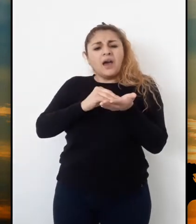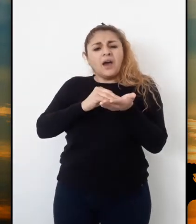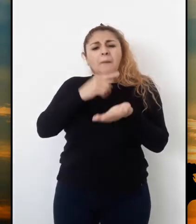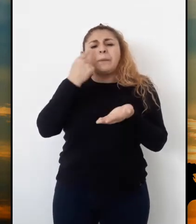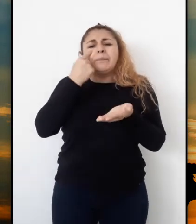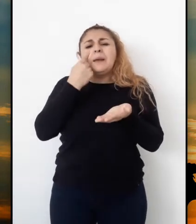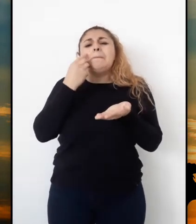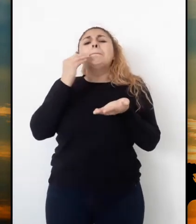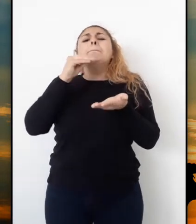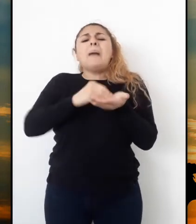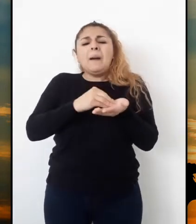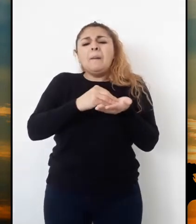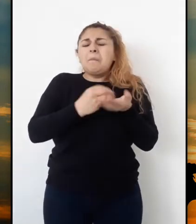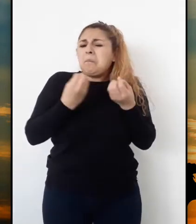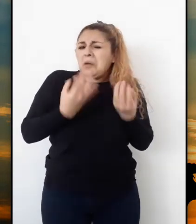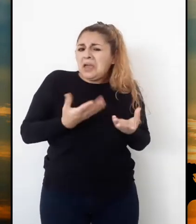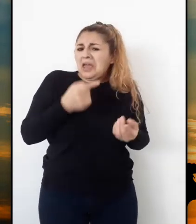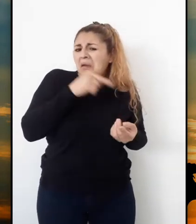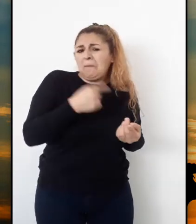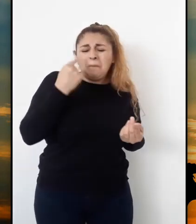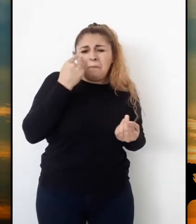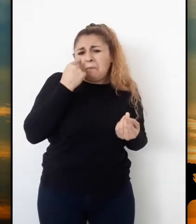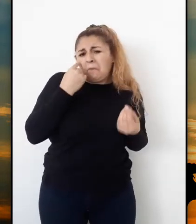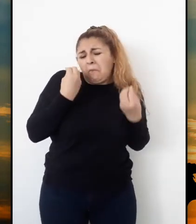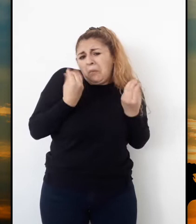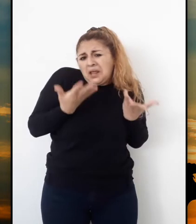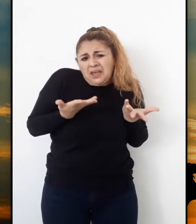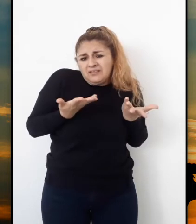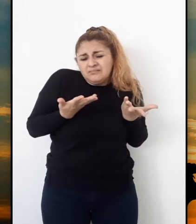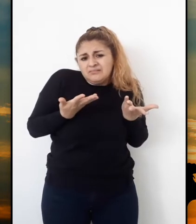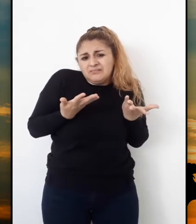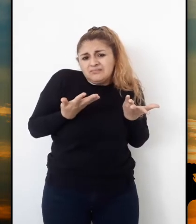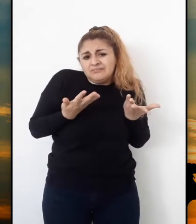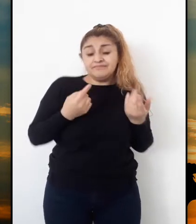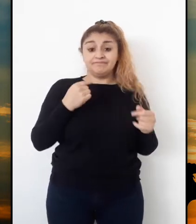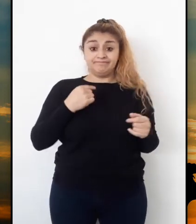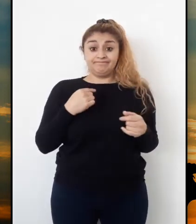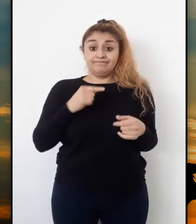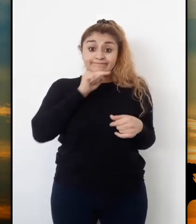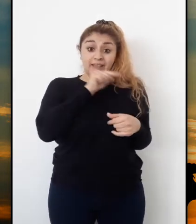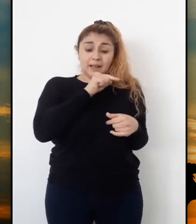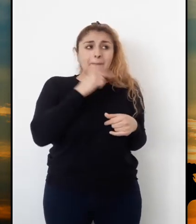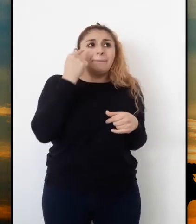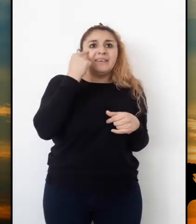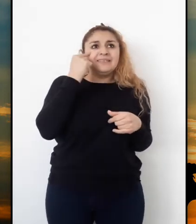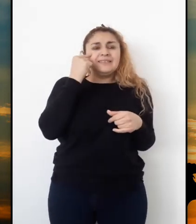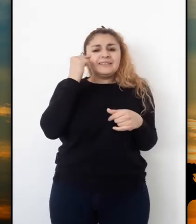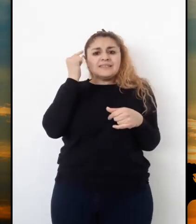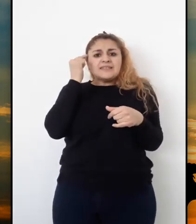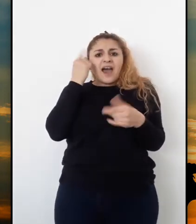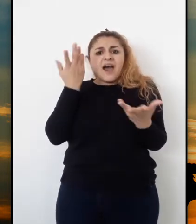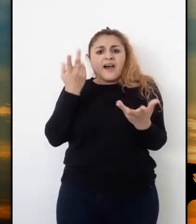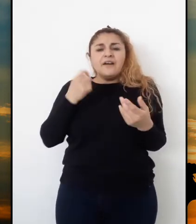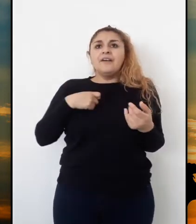années à sa vie. Agregando días y años a su vida. Et nous connaissons la suite de sa vie.